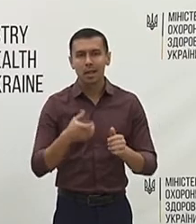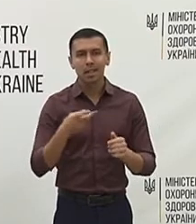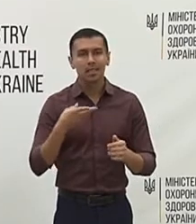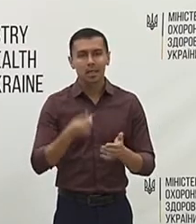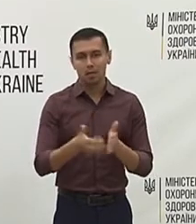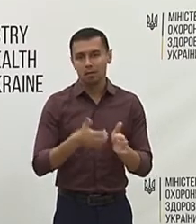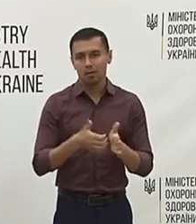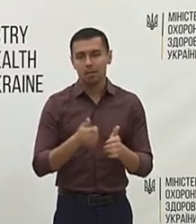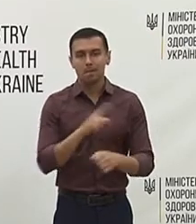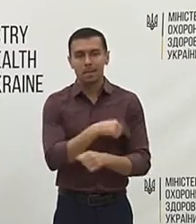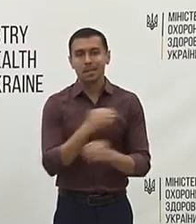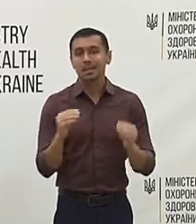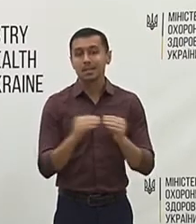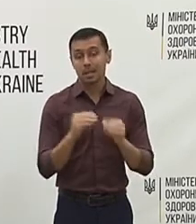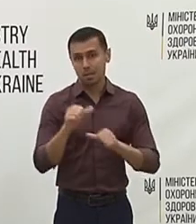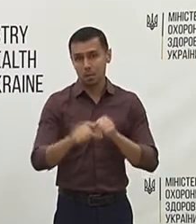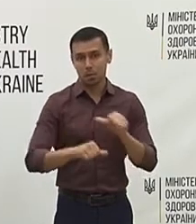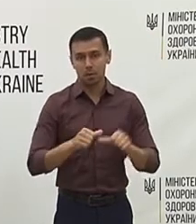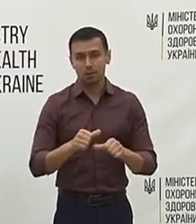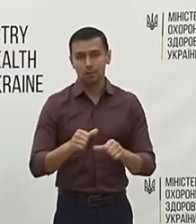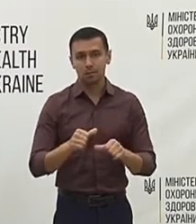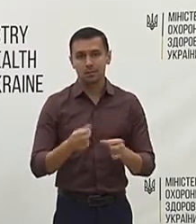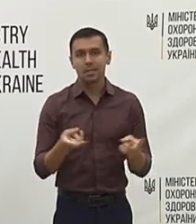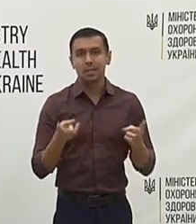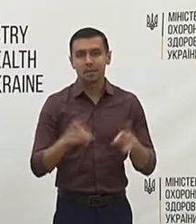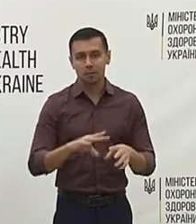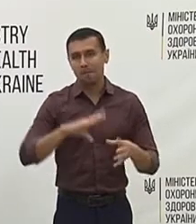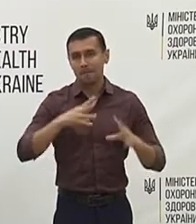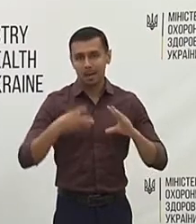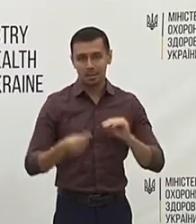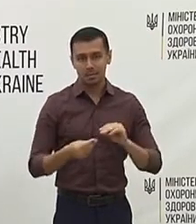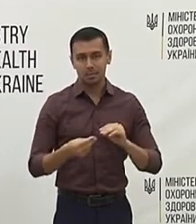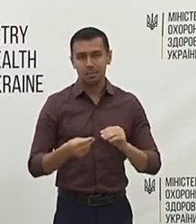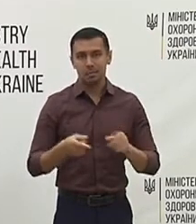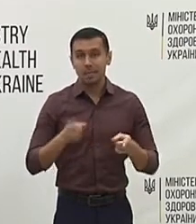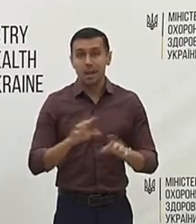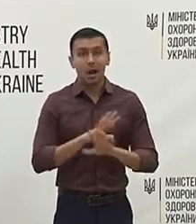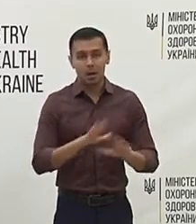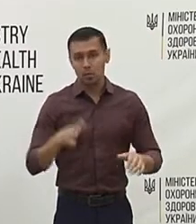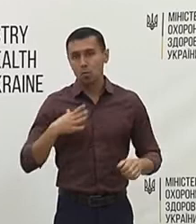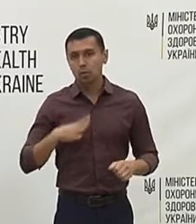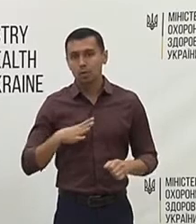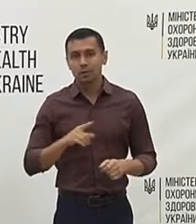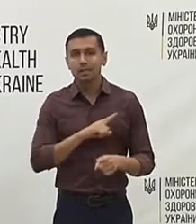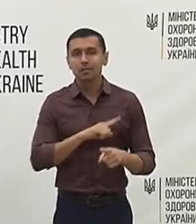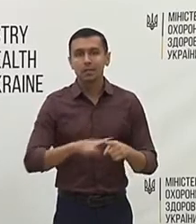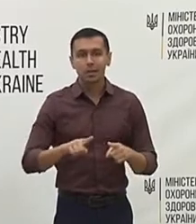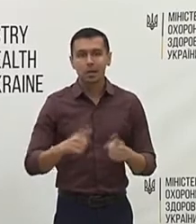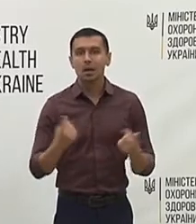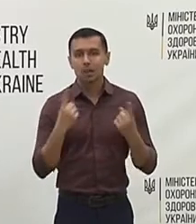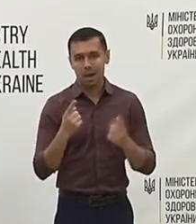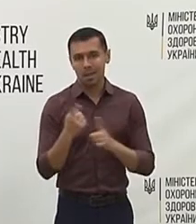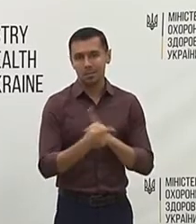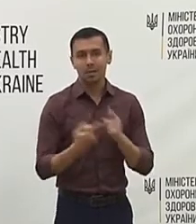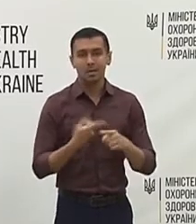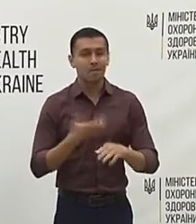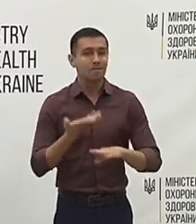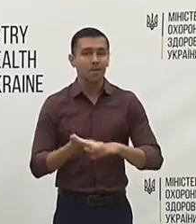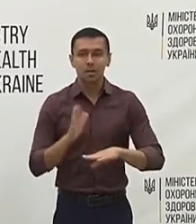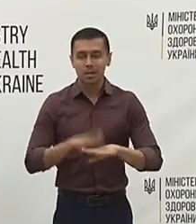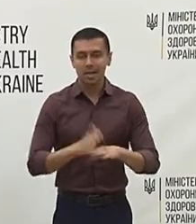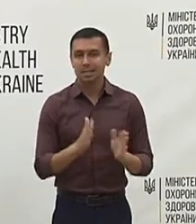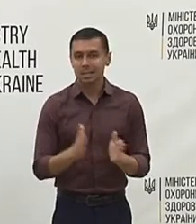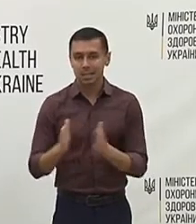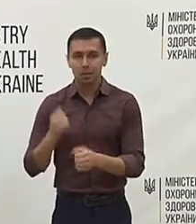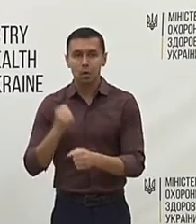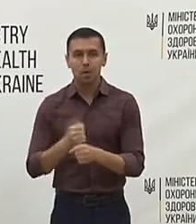недофінансування медицини десятками років за залишковим принципом. Нереально очікувати швидких і радикальних змін. Це важка,